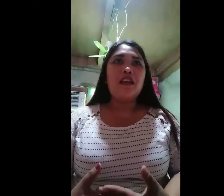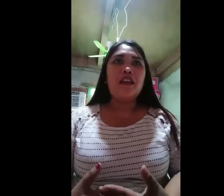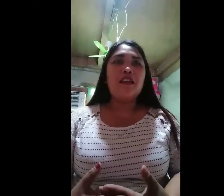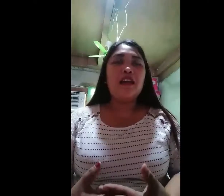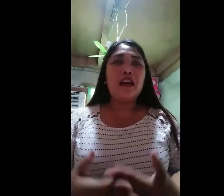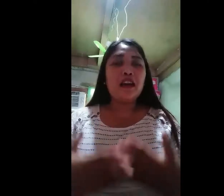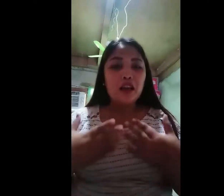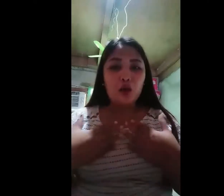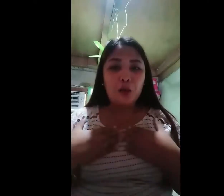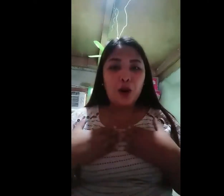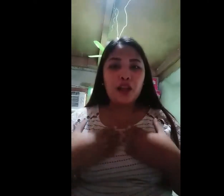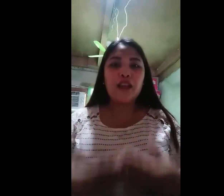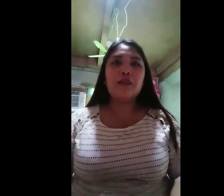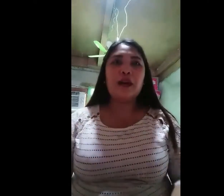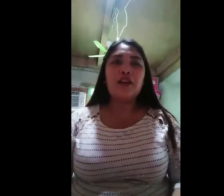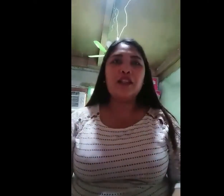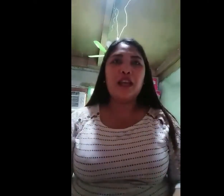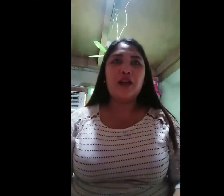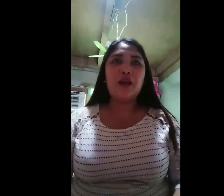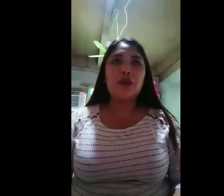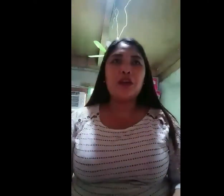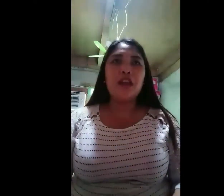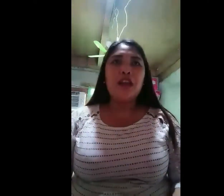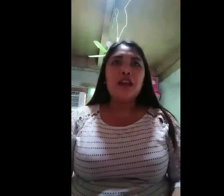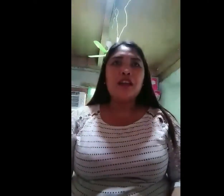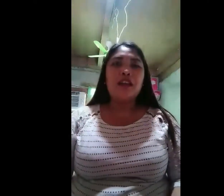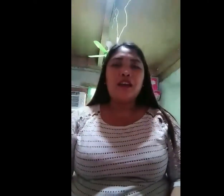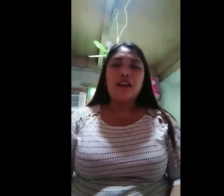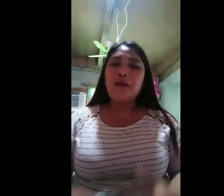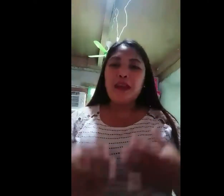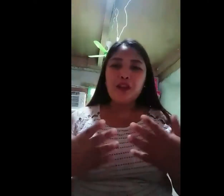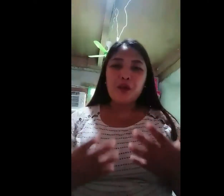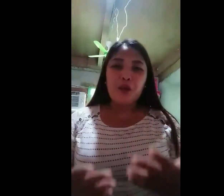And na kagaya ko po na aspiring signers. God bless you po.